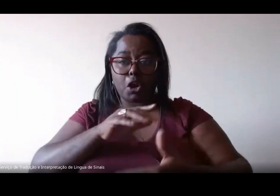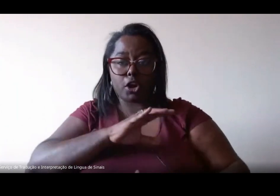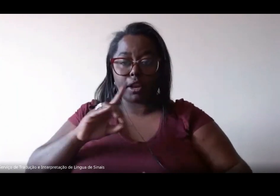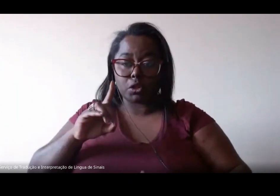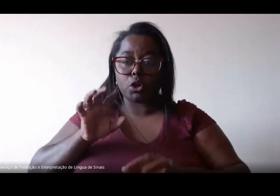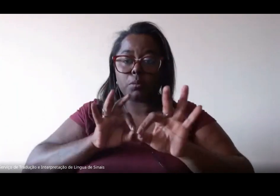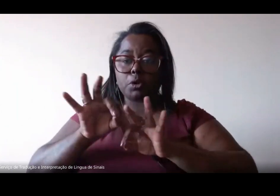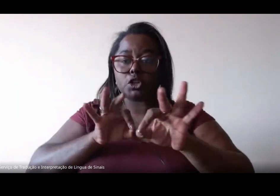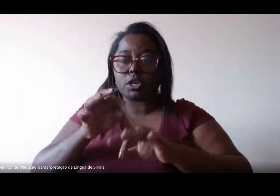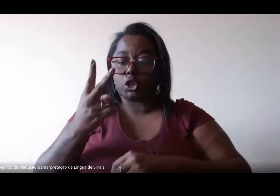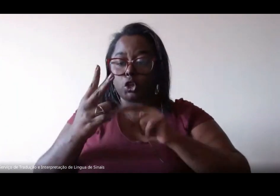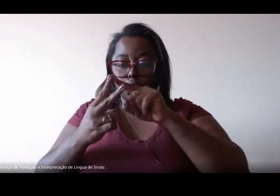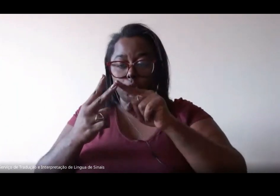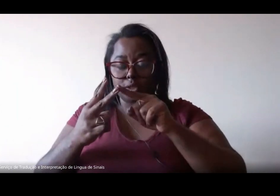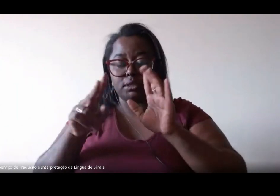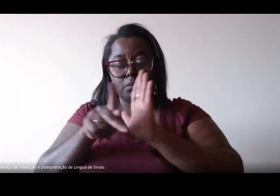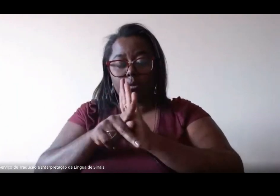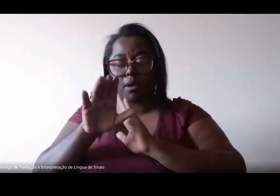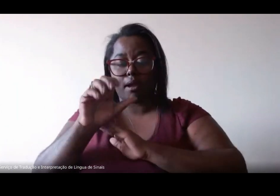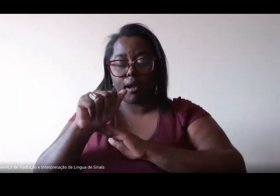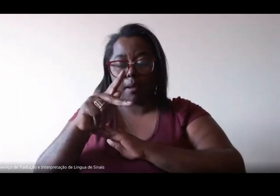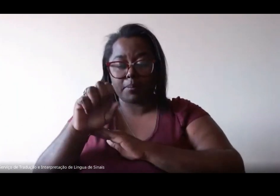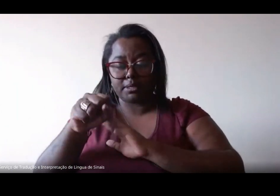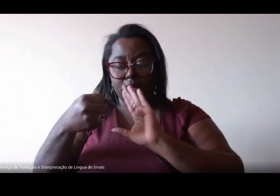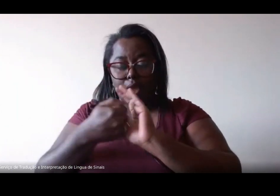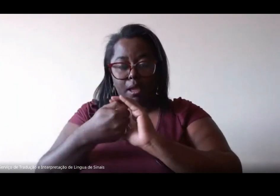atuar como coordenadora em dois projetos da CAPES,